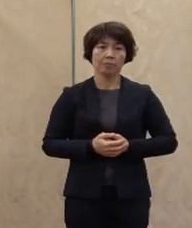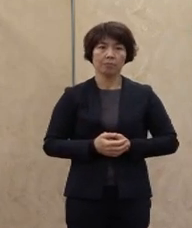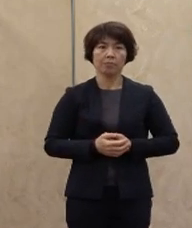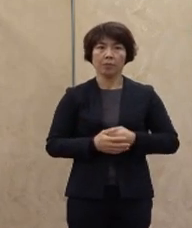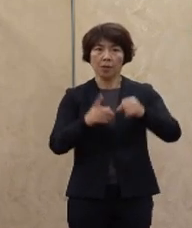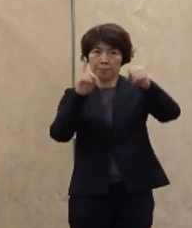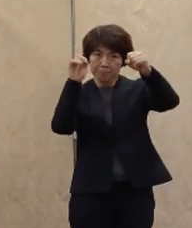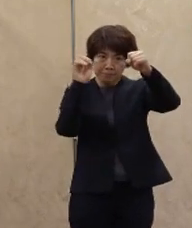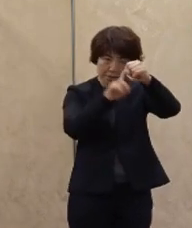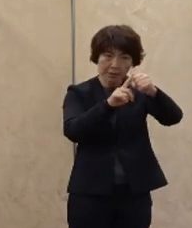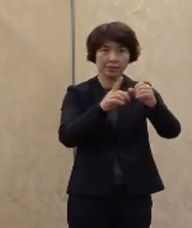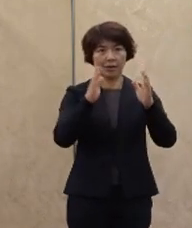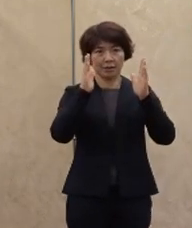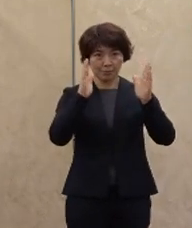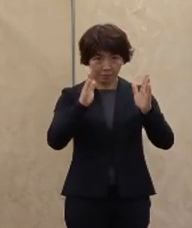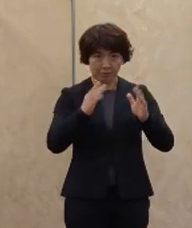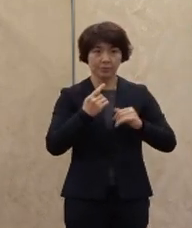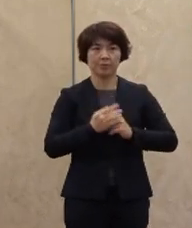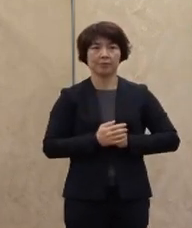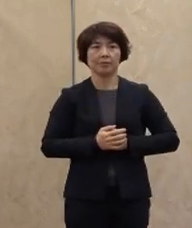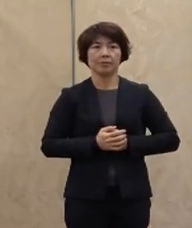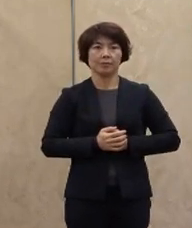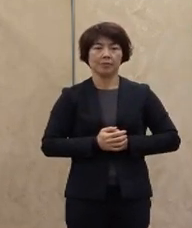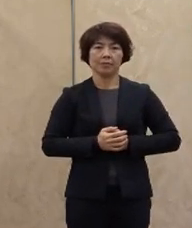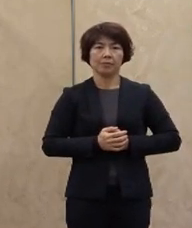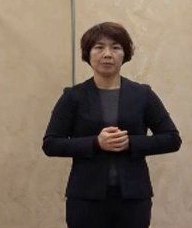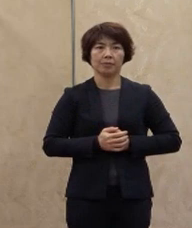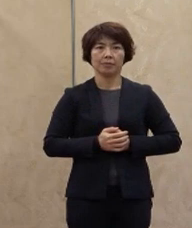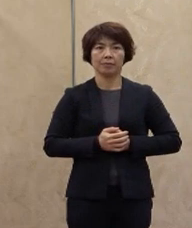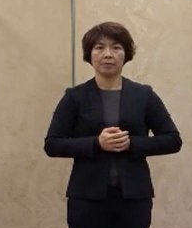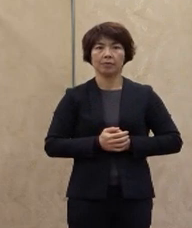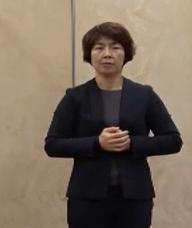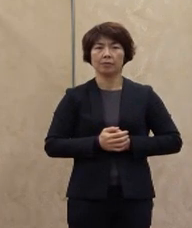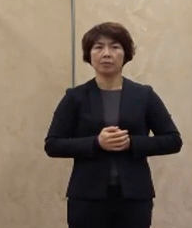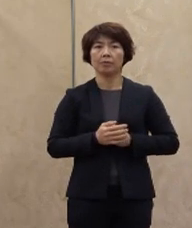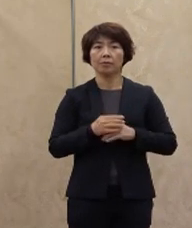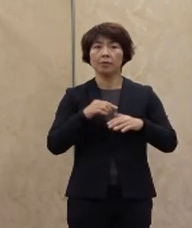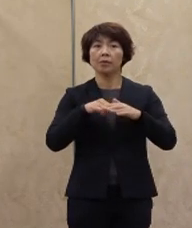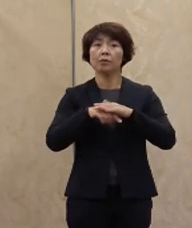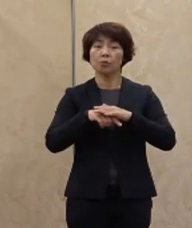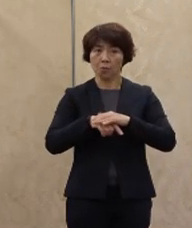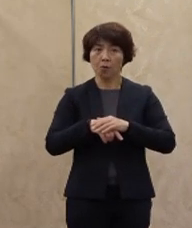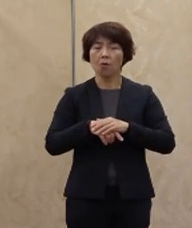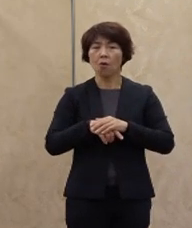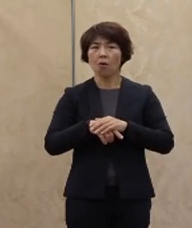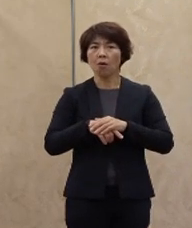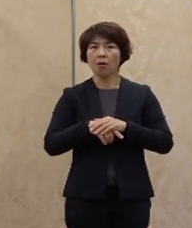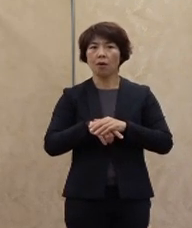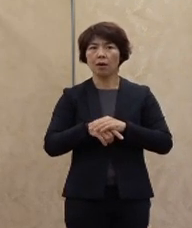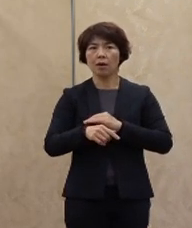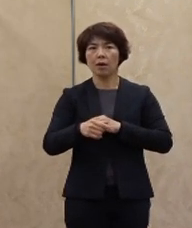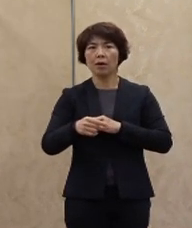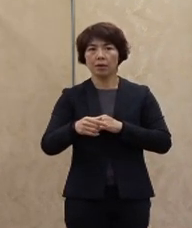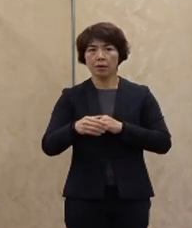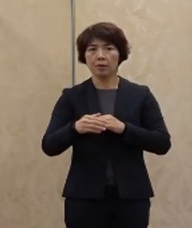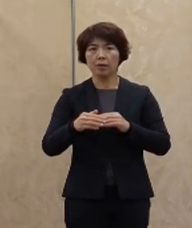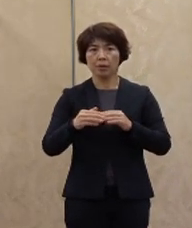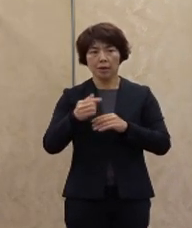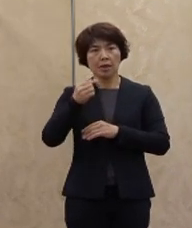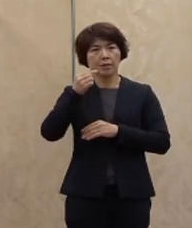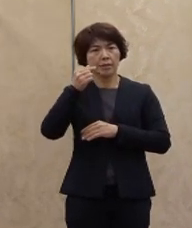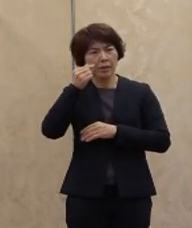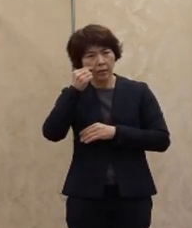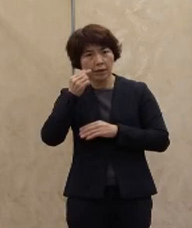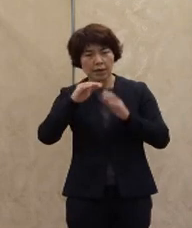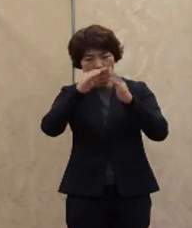目指して頑張るということですね。というのも、完全にできないことをやるとは僕は思ってないです